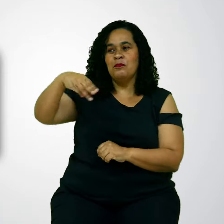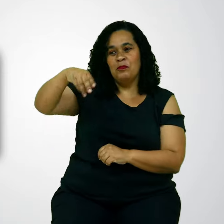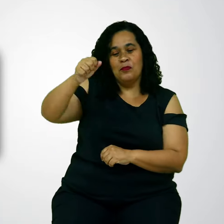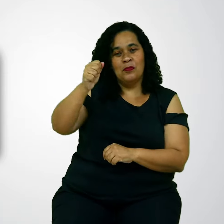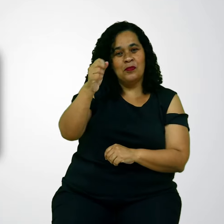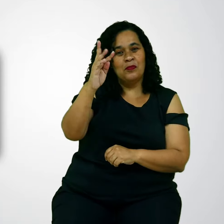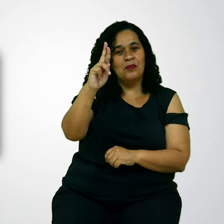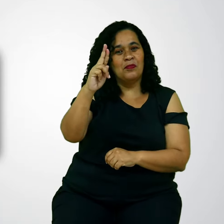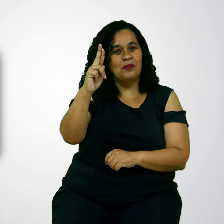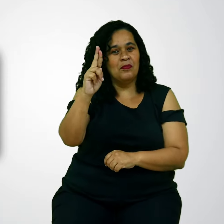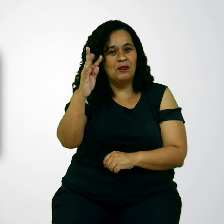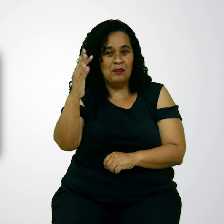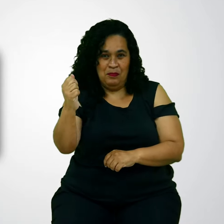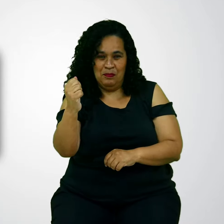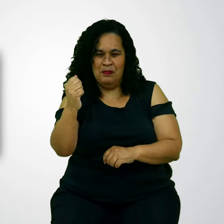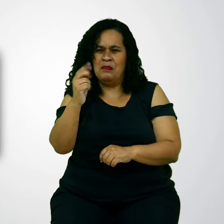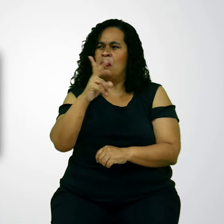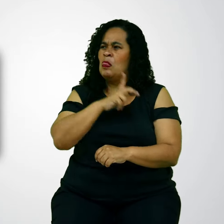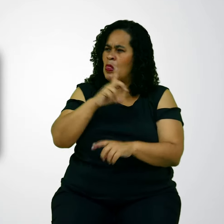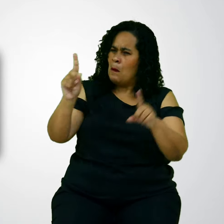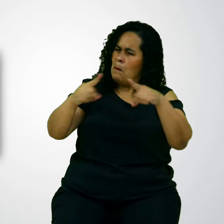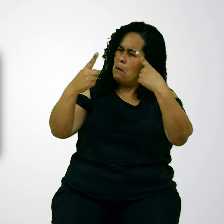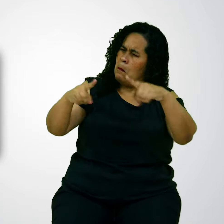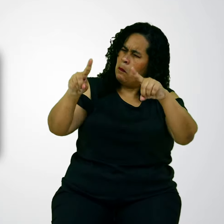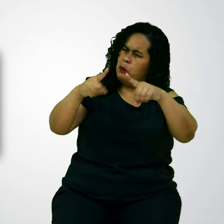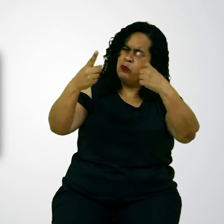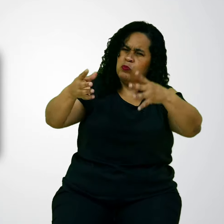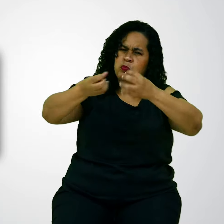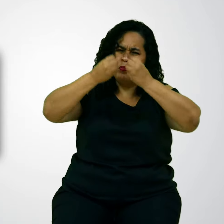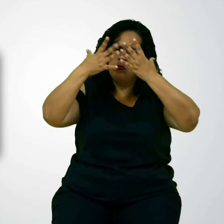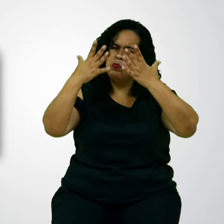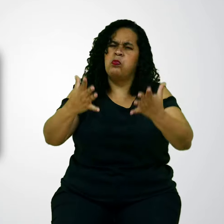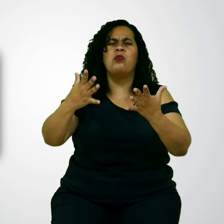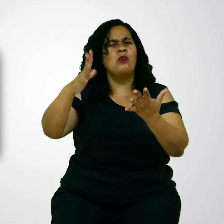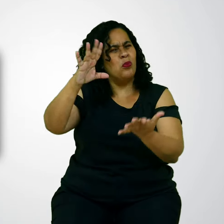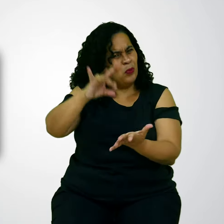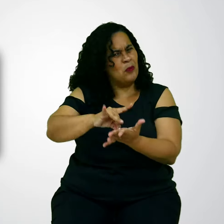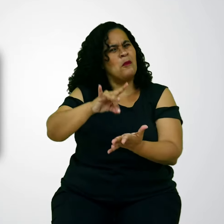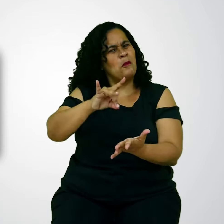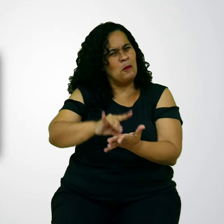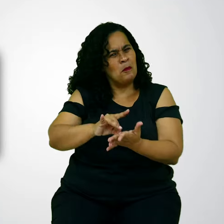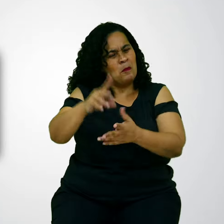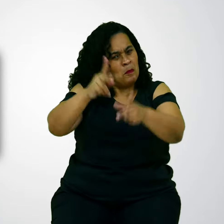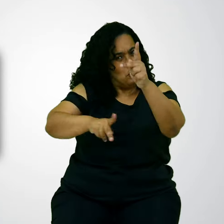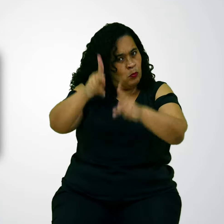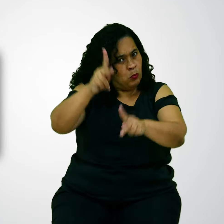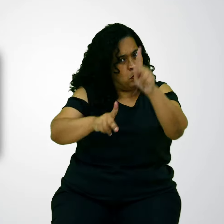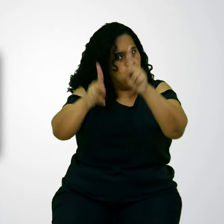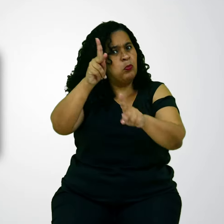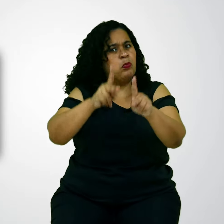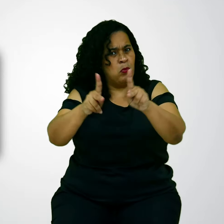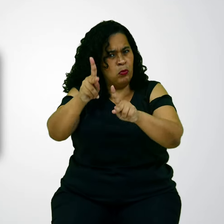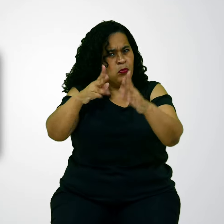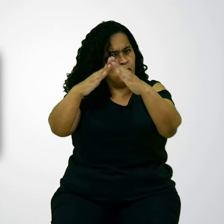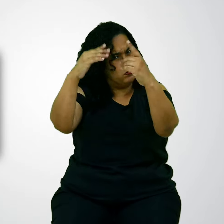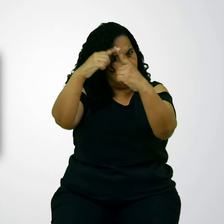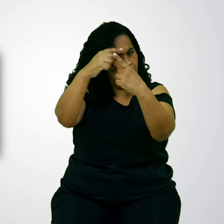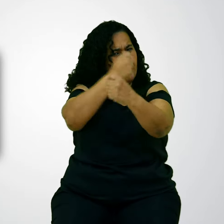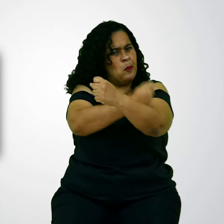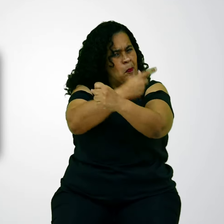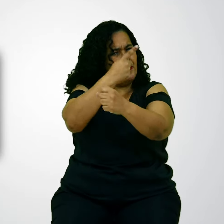programa. Tem que ter música boa, tem que ter música boa. E o nosso povo é muito criativo, nosso povo tem muita música